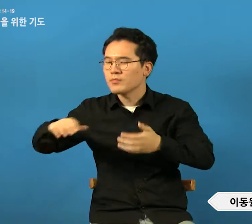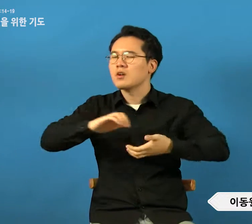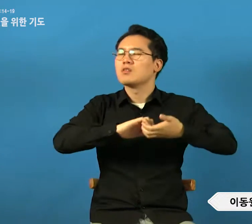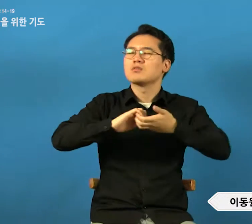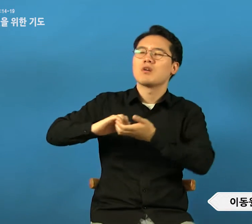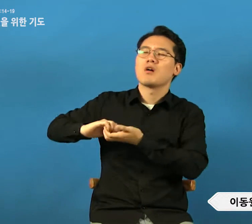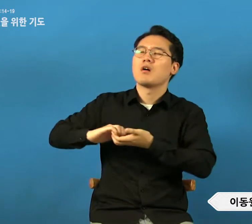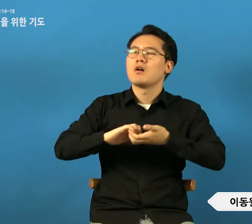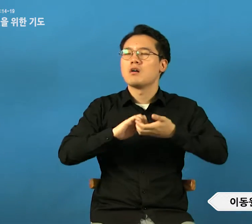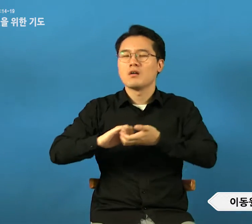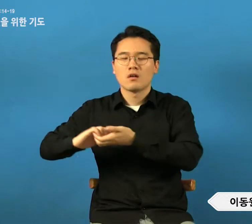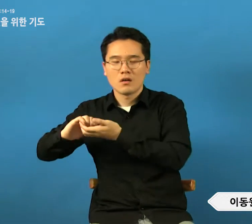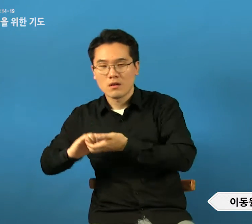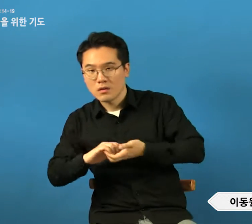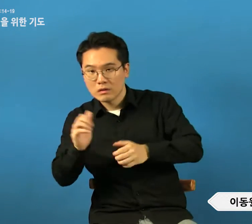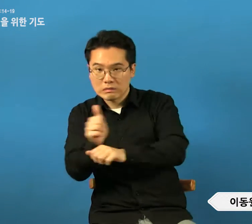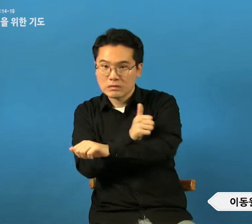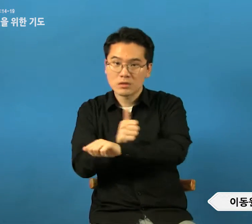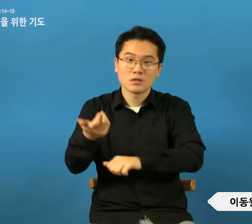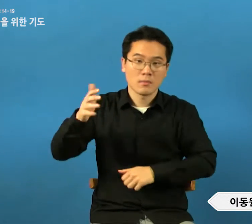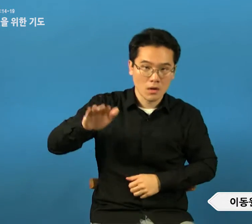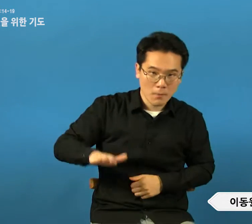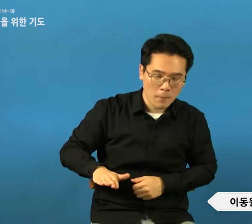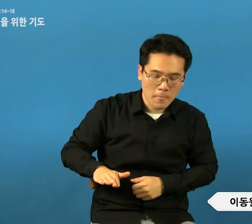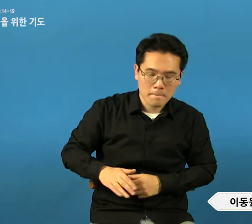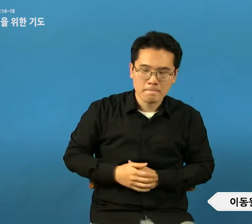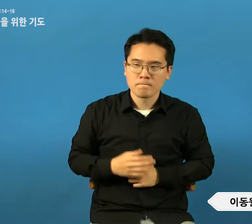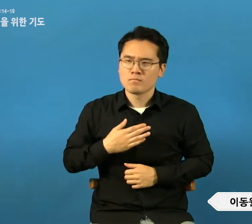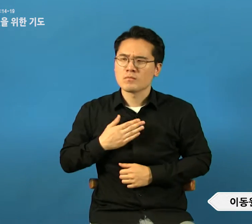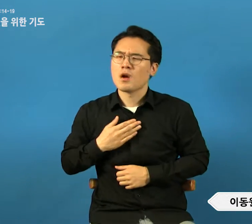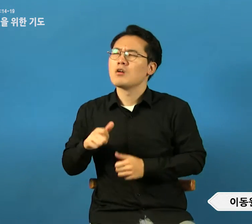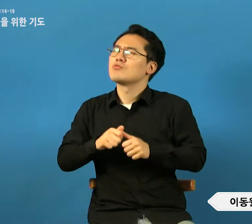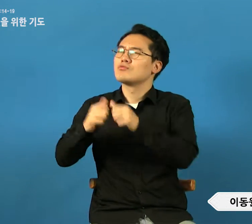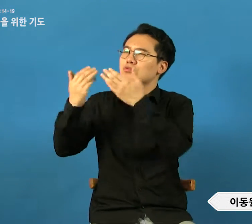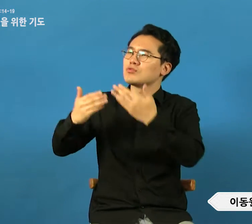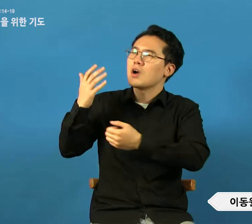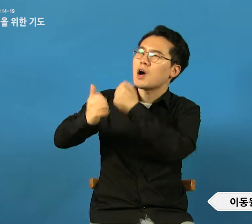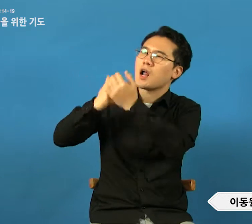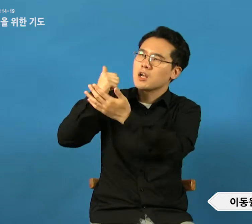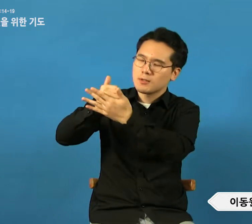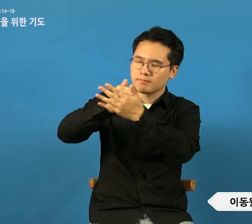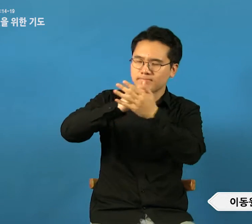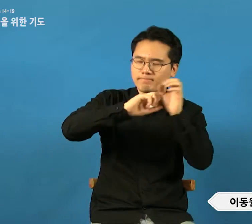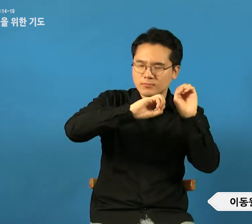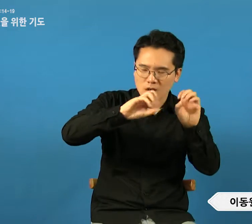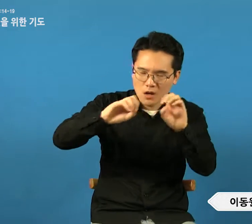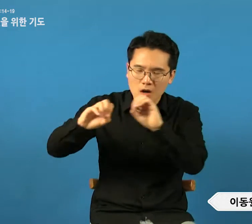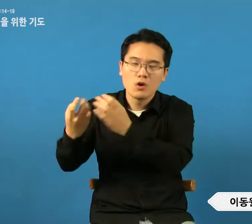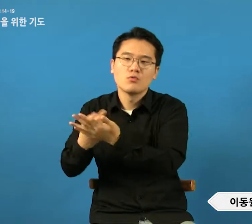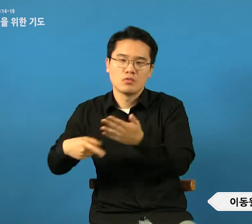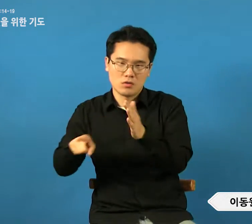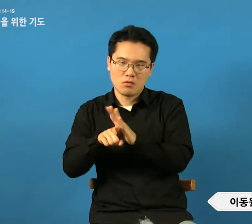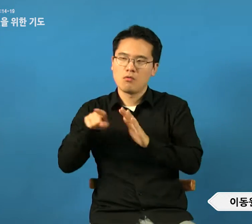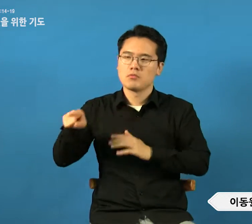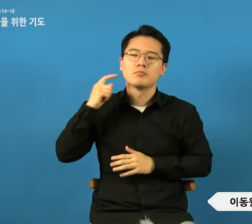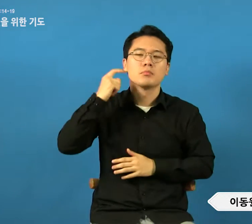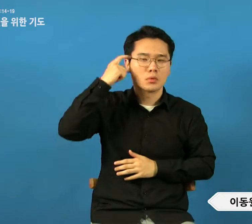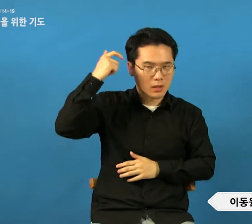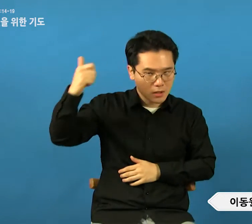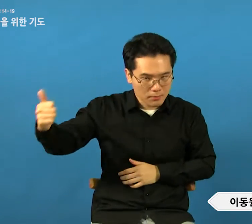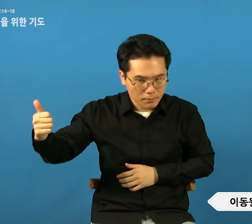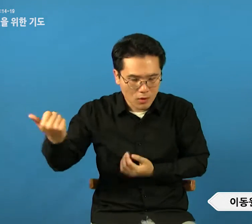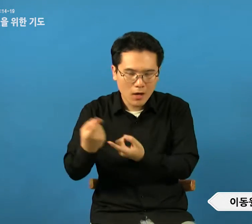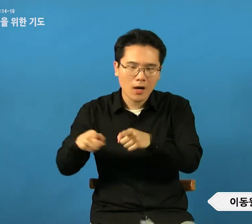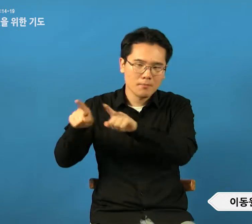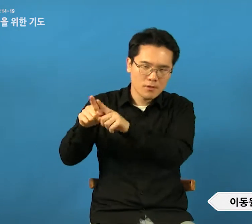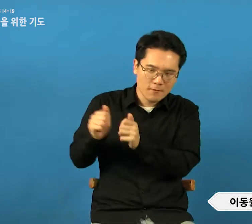자기를 구원한 하나님의 사랑을 전달하기 위해서 빌그리암 목사님 전도팀에 가담을 해서 함께 다니면서